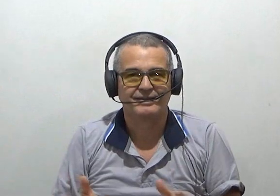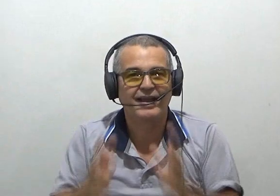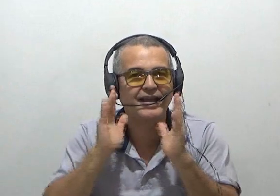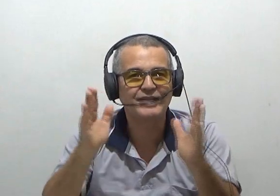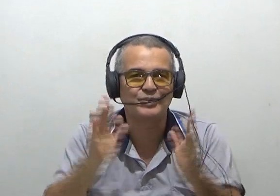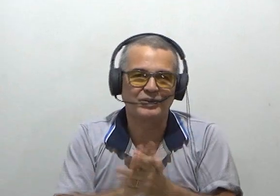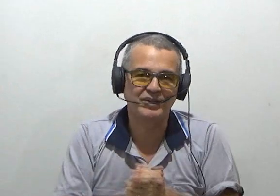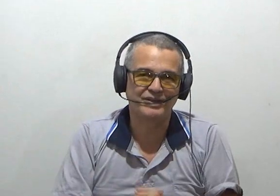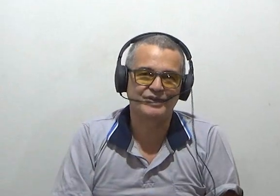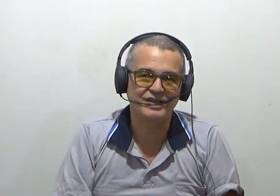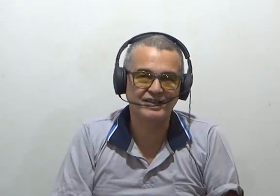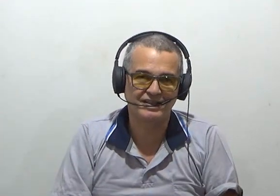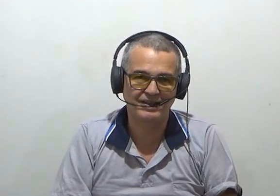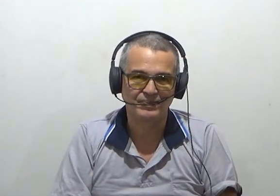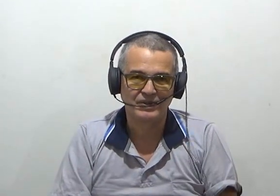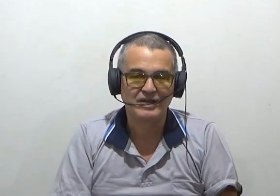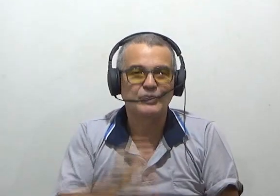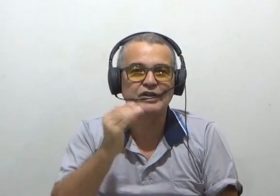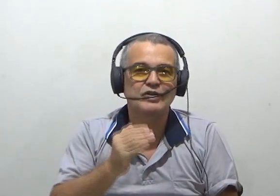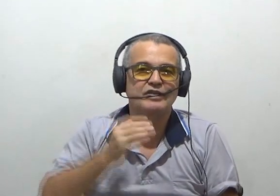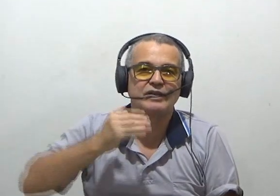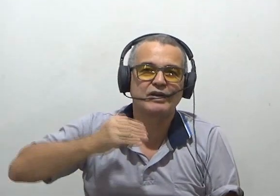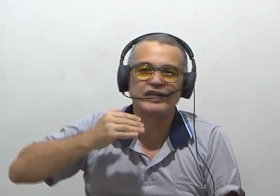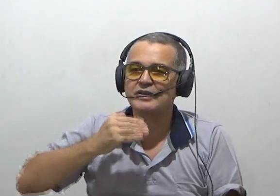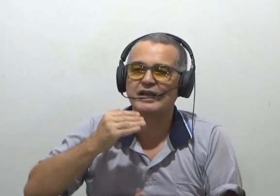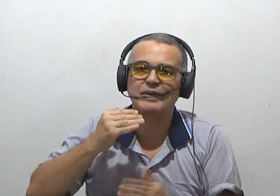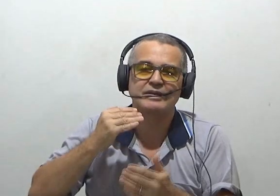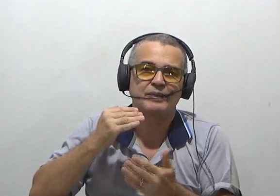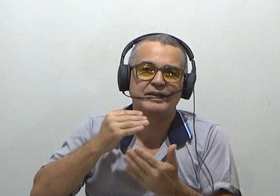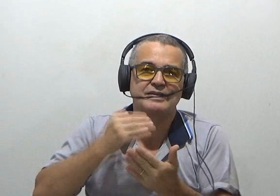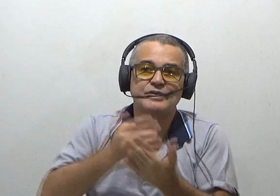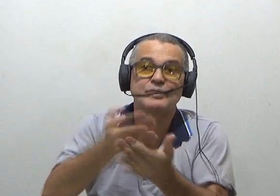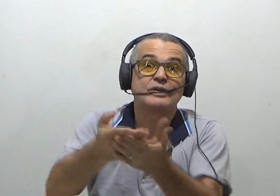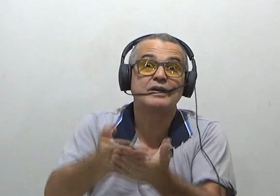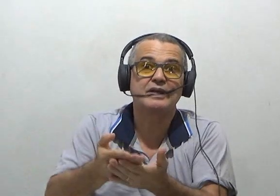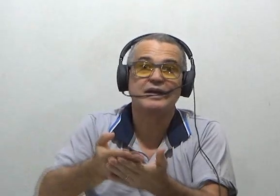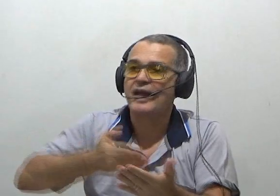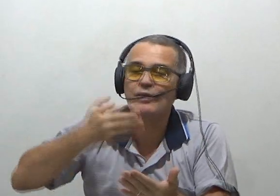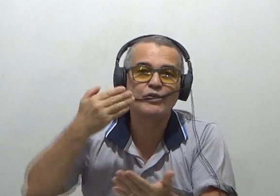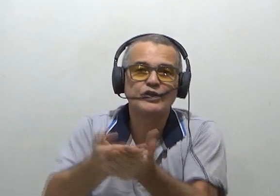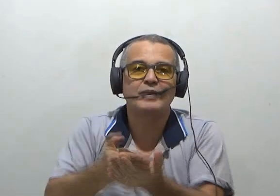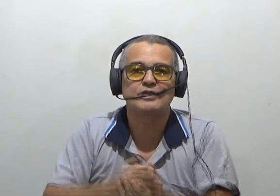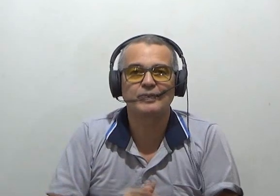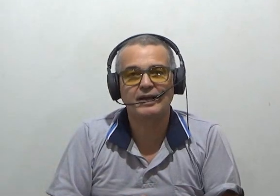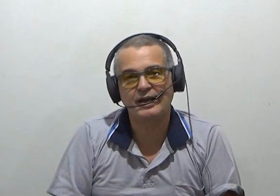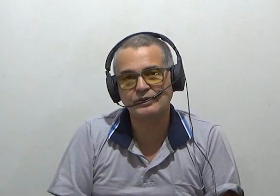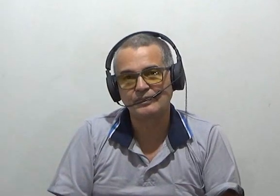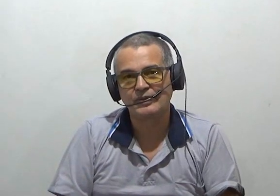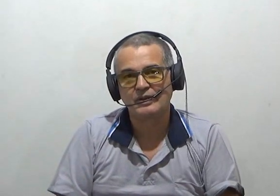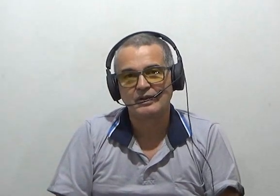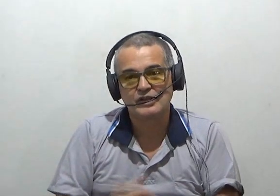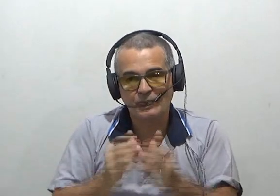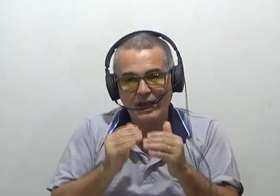ordem. É esse o problema de você entender. Por isso que você nunca faz uma interpretação simultânea. É muito mais